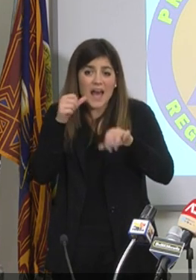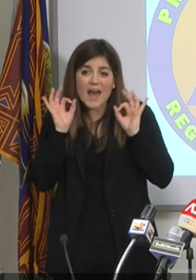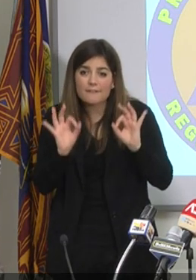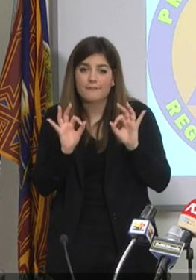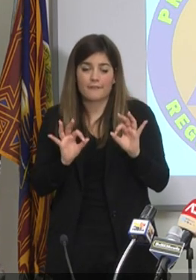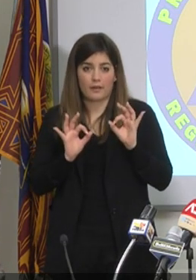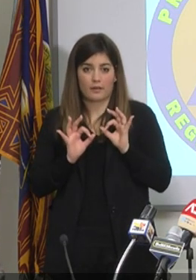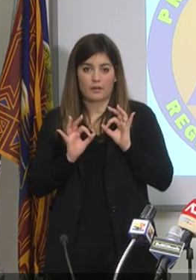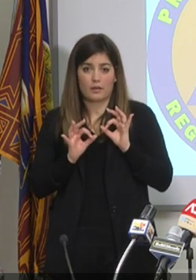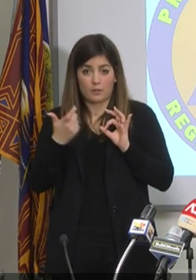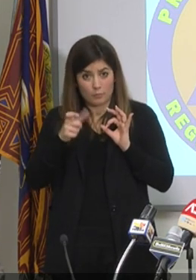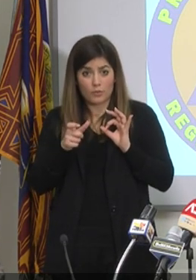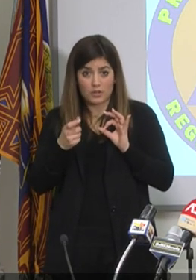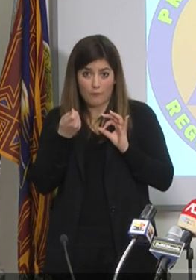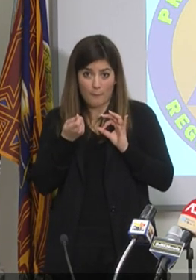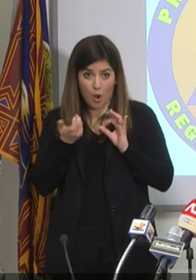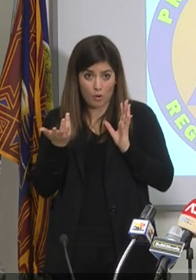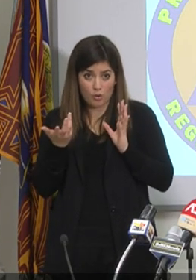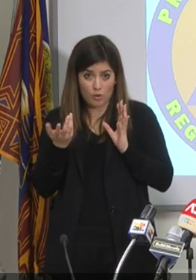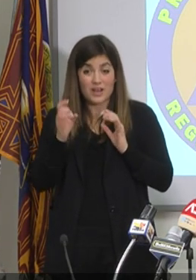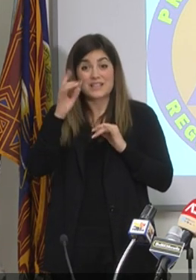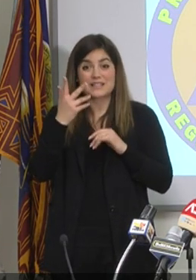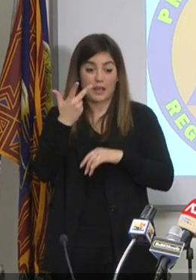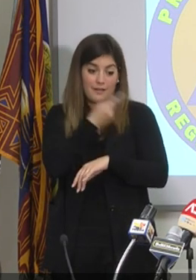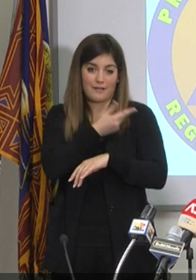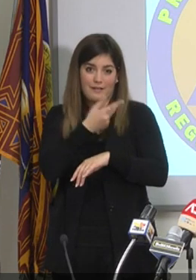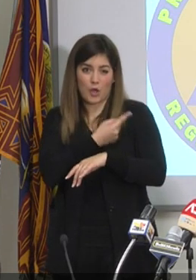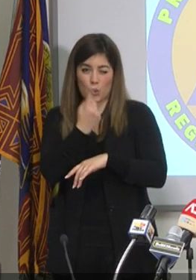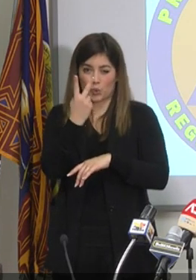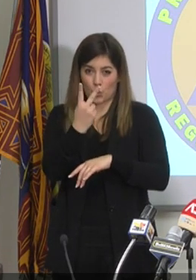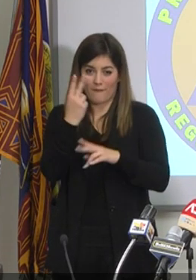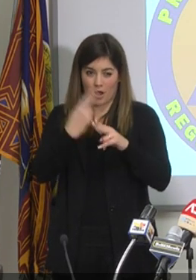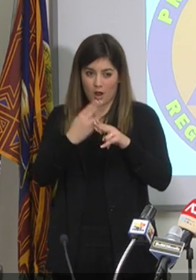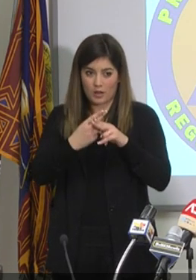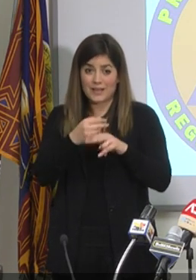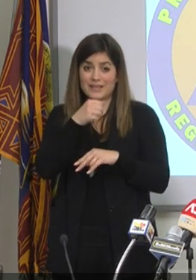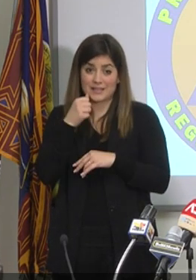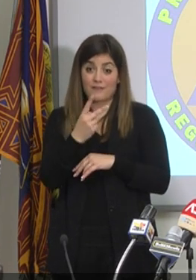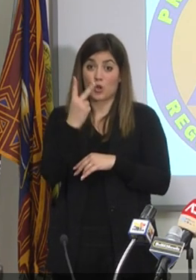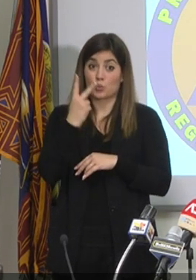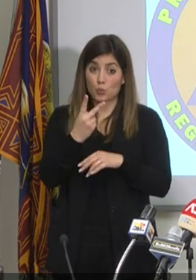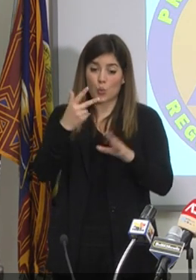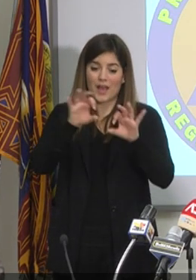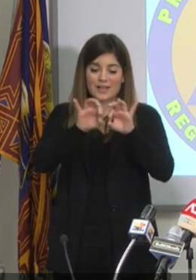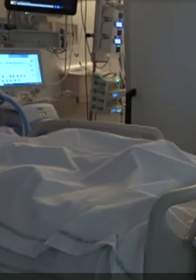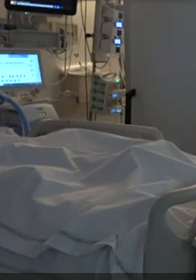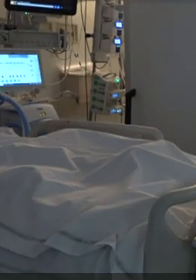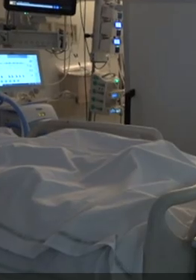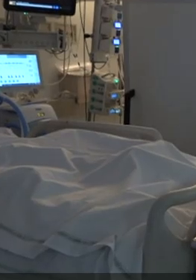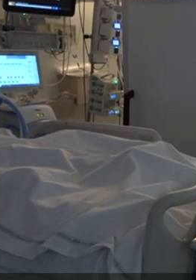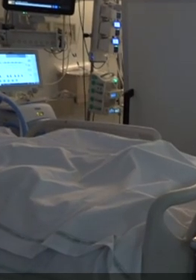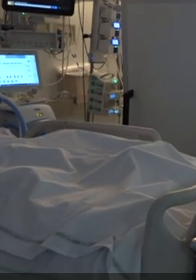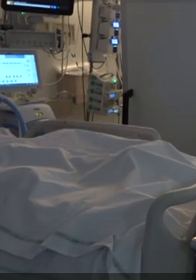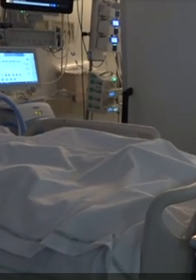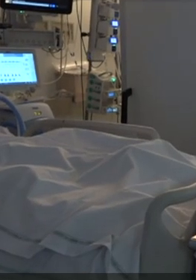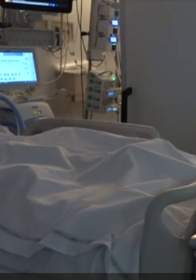quando serviranno perché sono session due dosi sono due siringhe due anni 2 del bottone un casello una partita